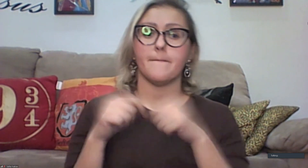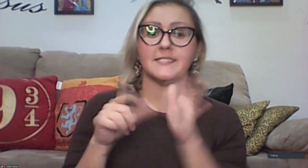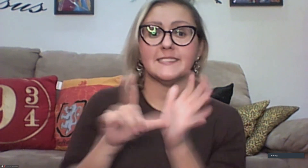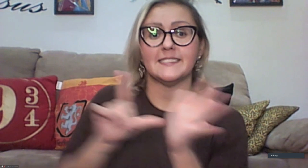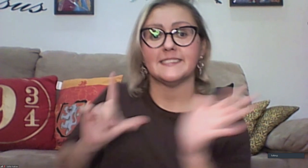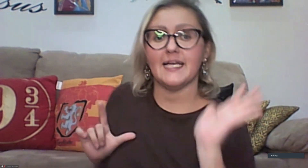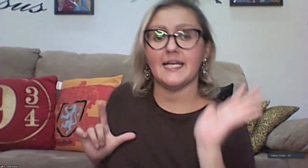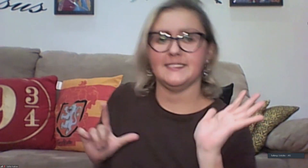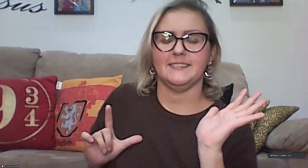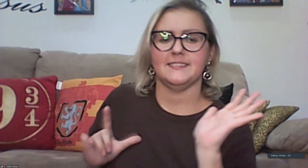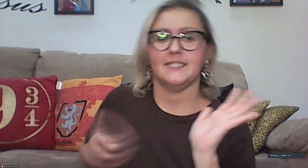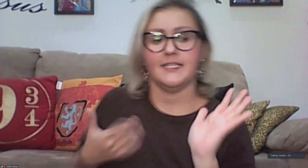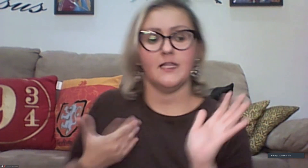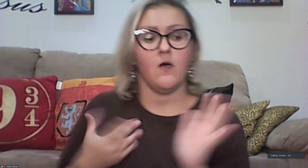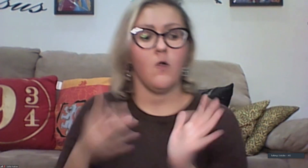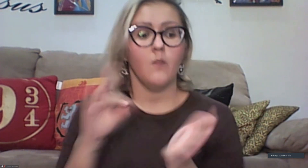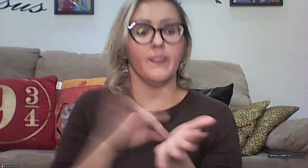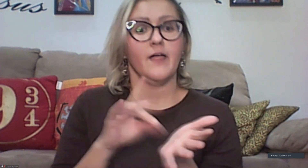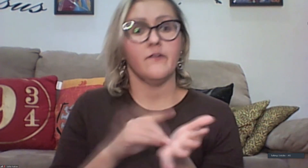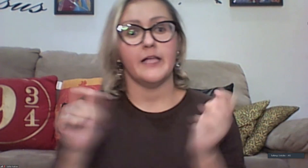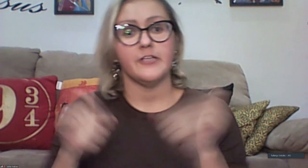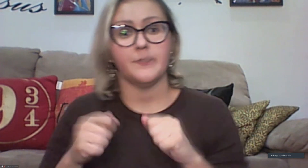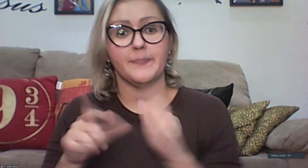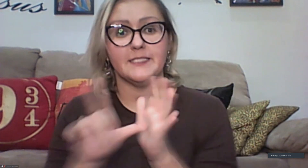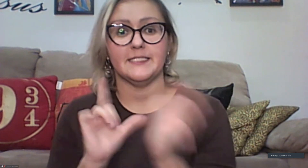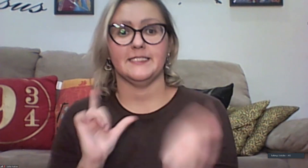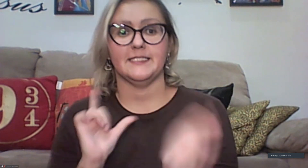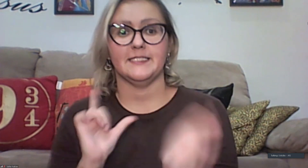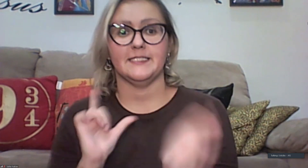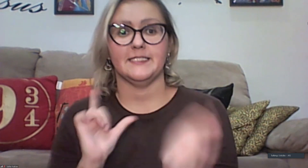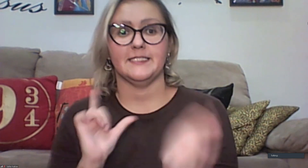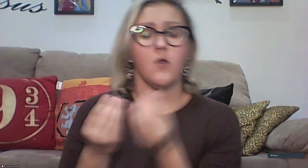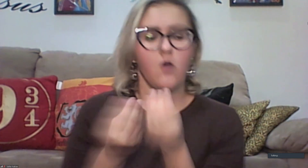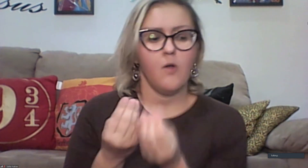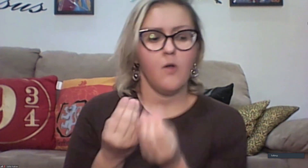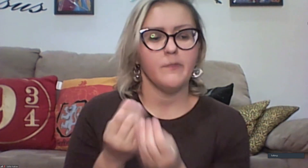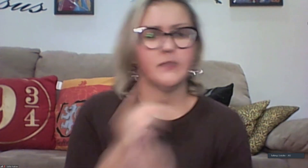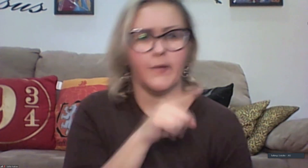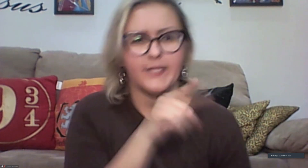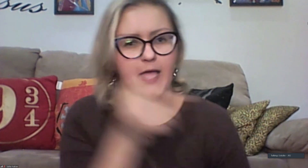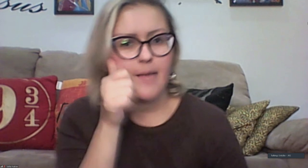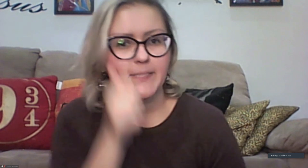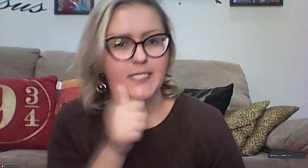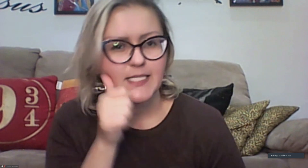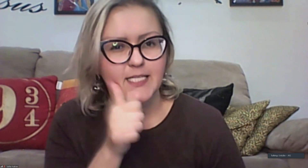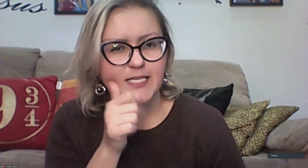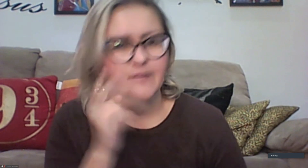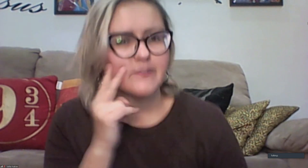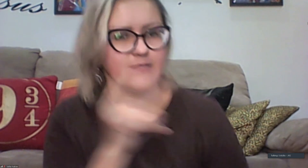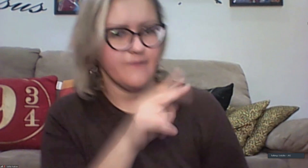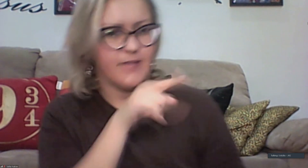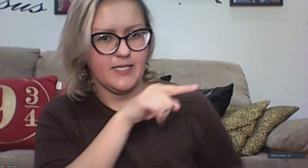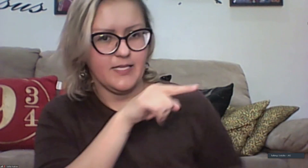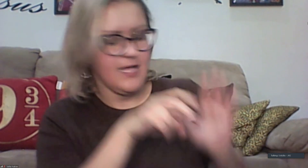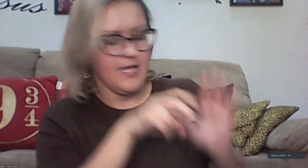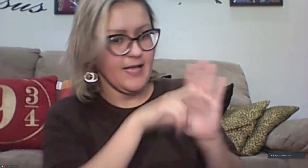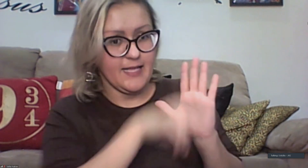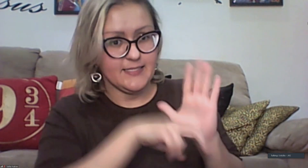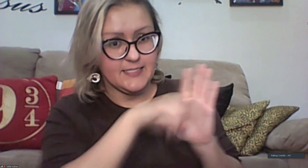conhece, só aproveita, sabe? E não pode. Então, por exemplo,